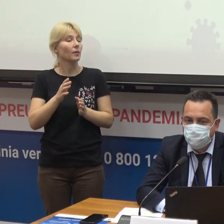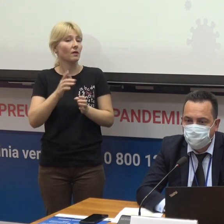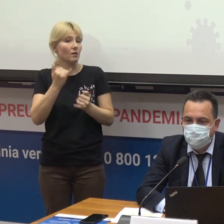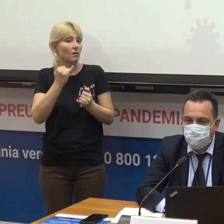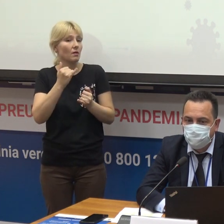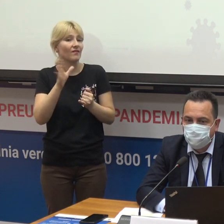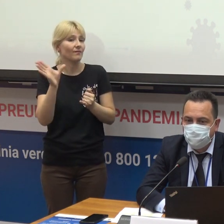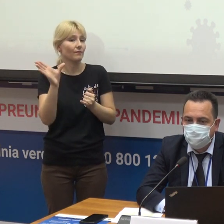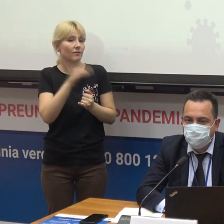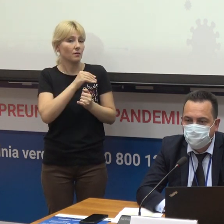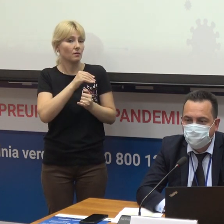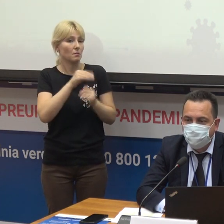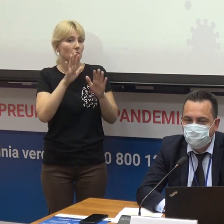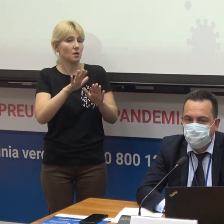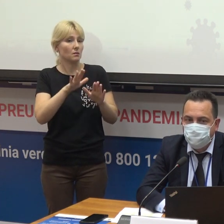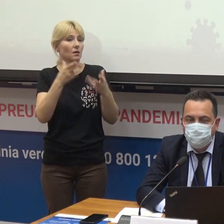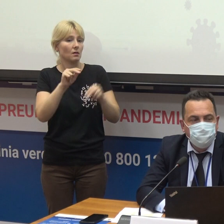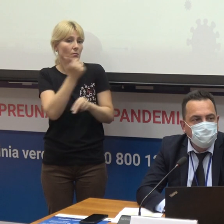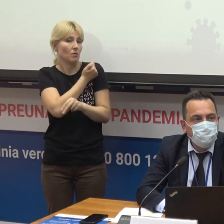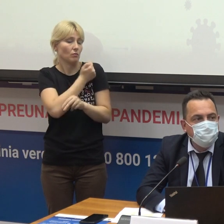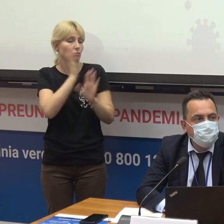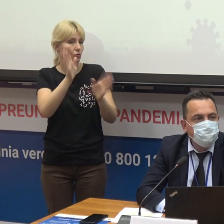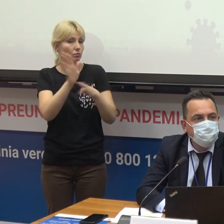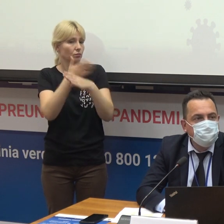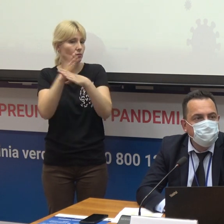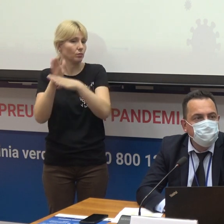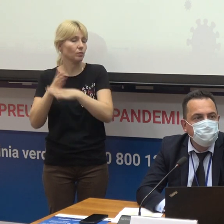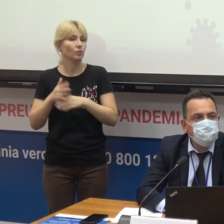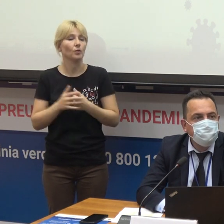echitabil la toate punctele de vaccinare pe tot teritoriul țării. Mulțumesc!